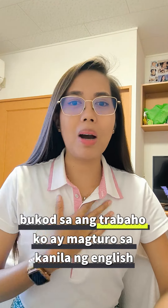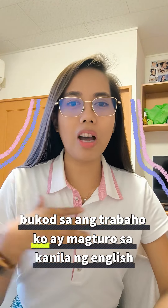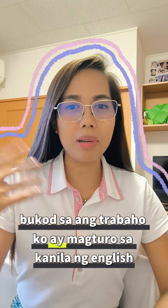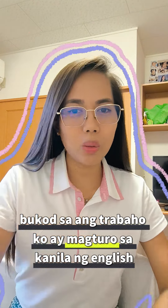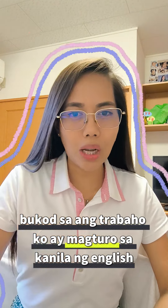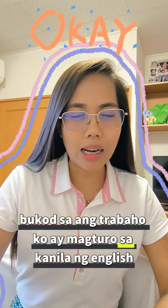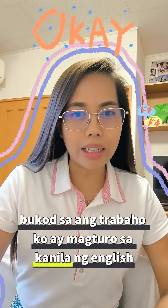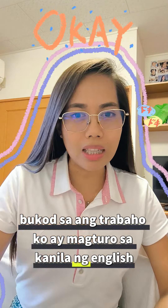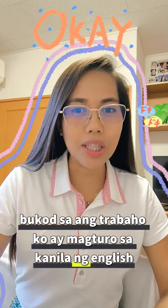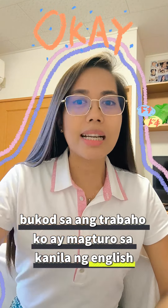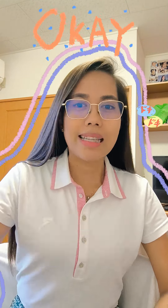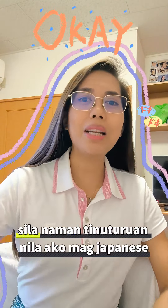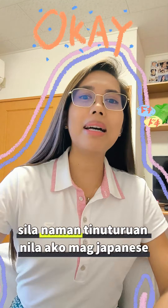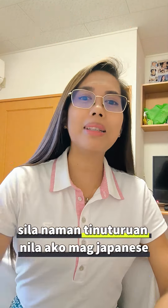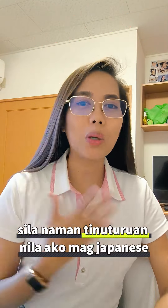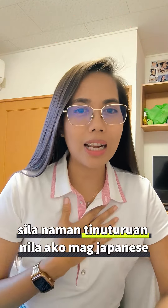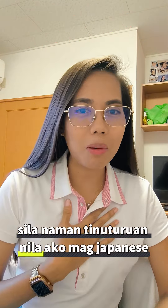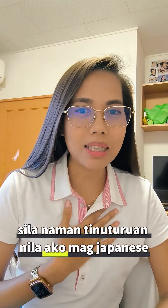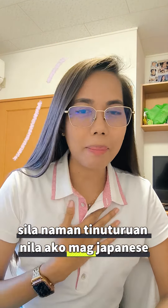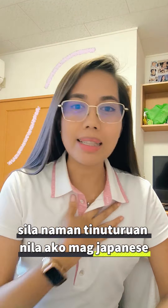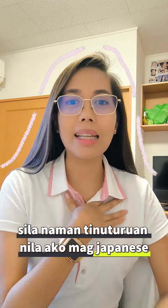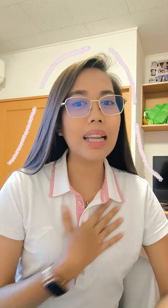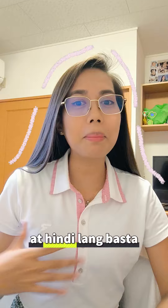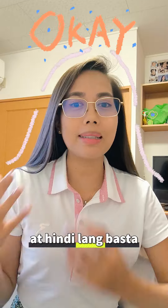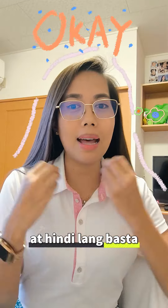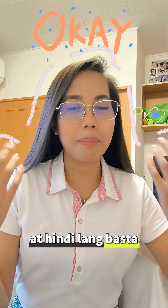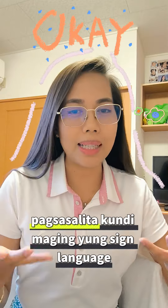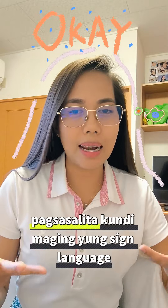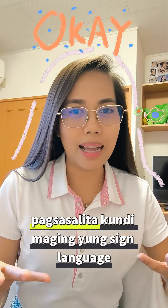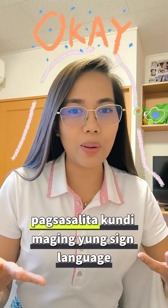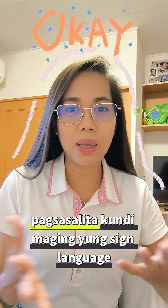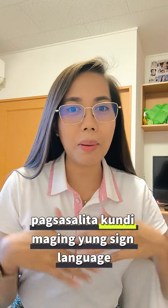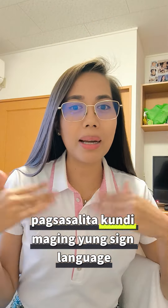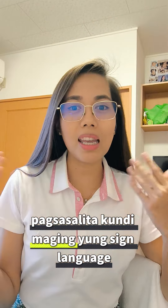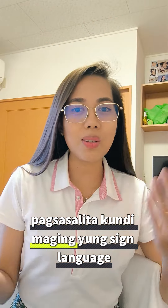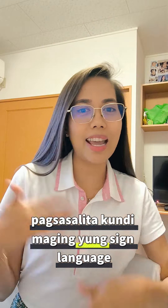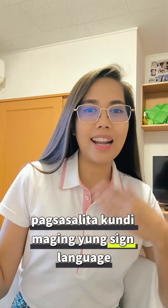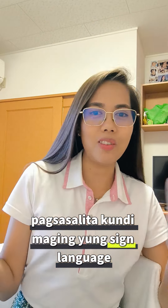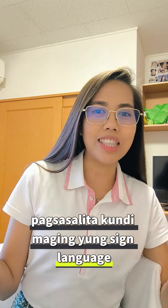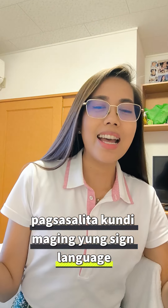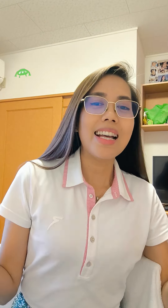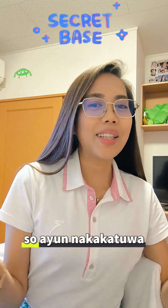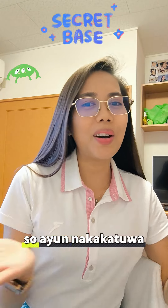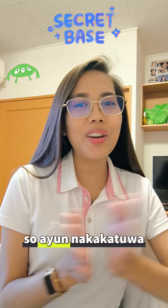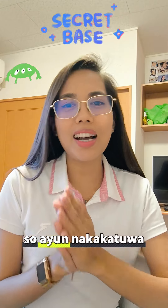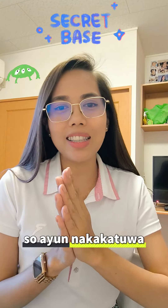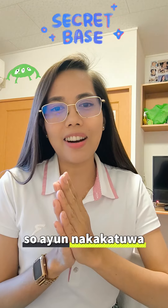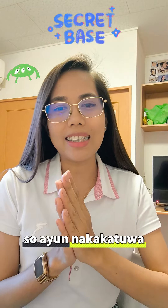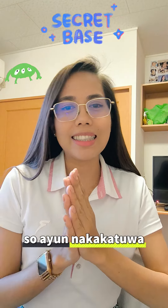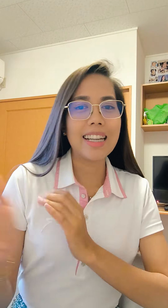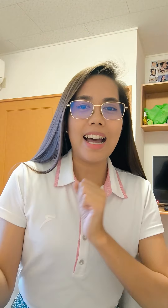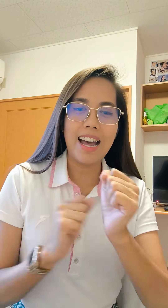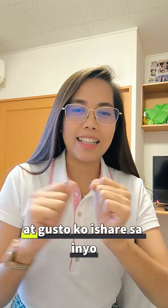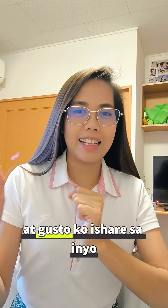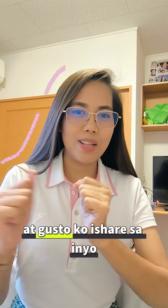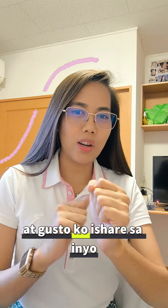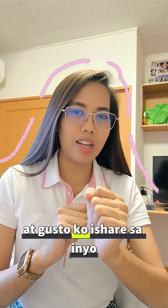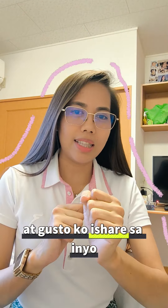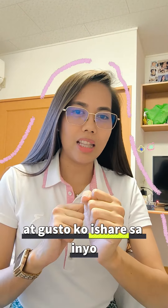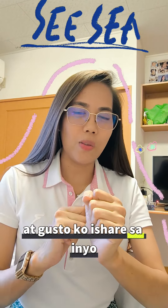ko ay magturo sa kanila ng English, sila naman tinuturuan nila ako mag-Japanese at hindi lang basta pagkasalita, kundi maging yung sign language. So, ayun, nakakatawa. At gusto ko i-share sa inyo.